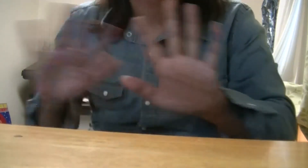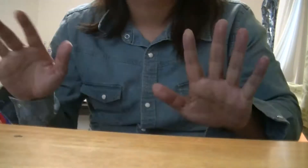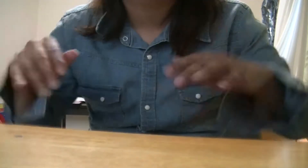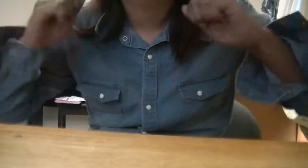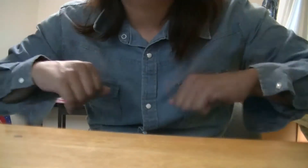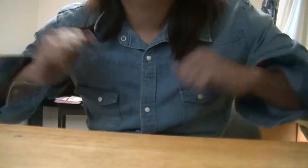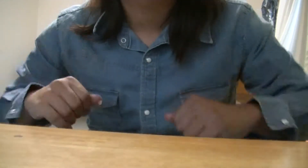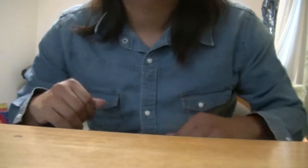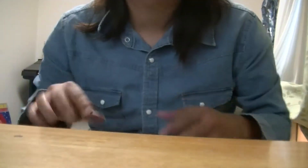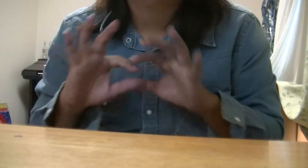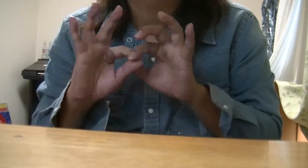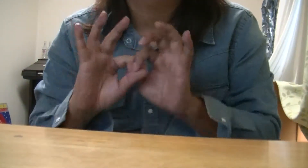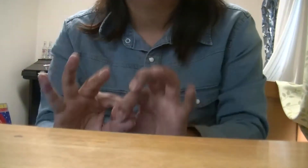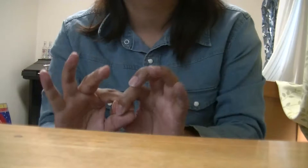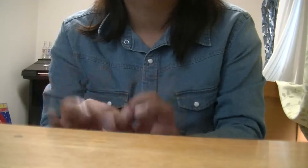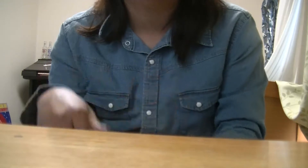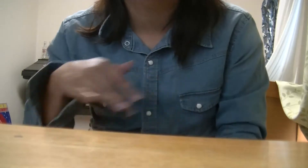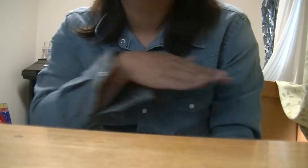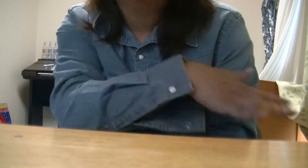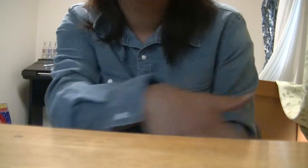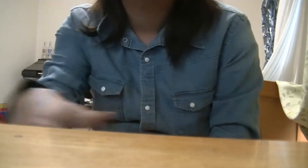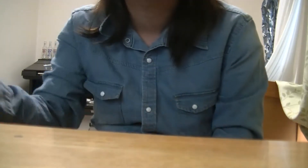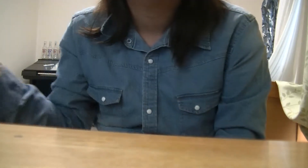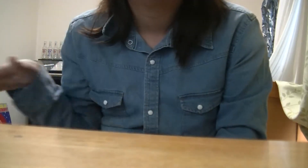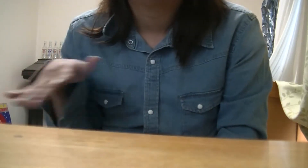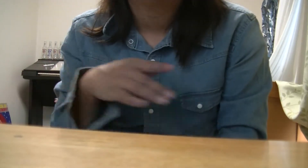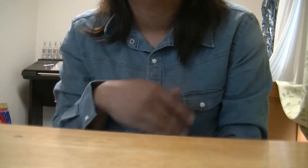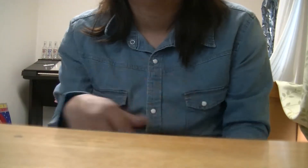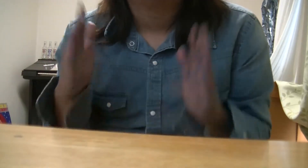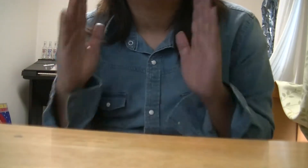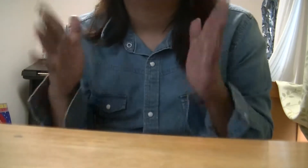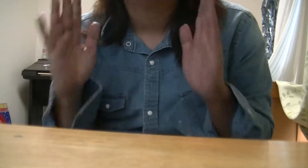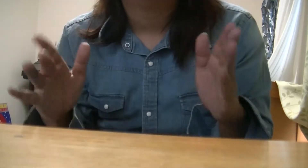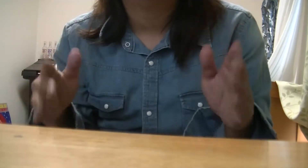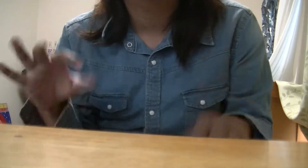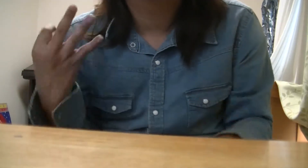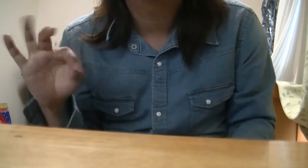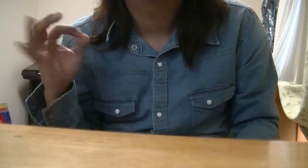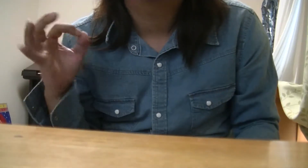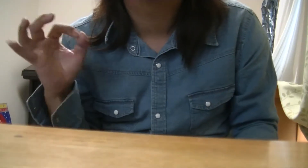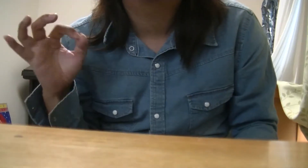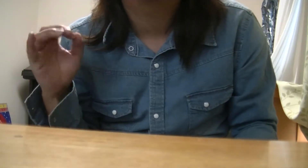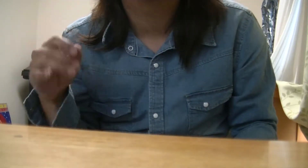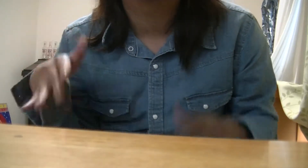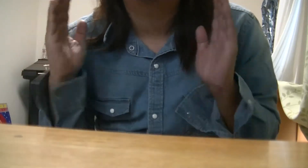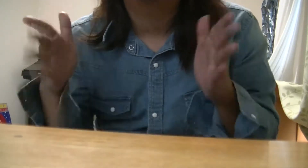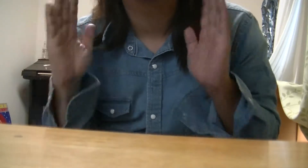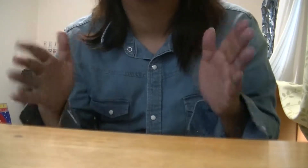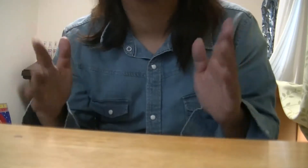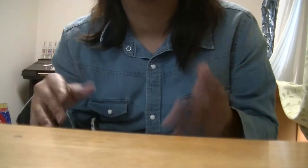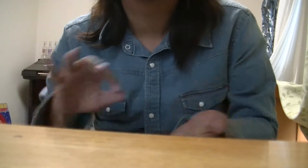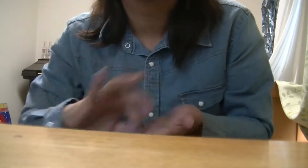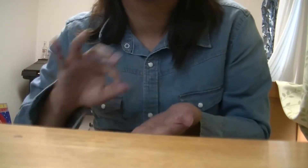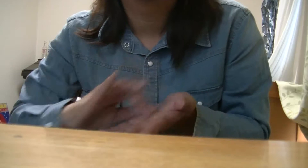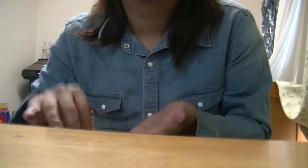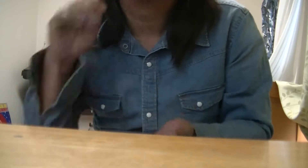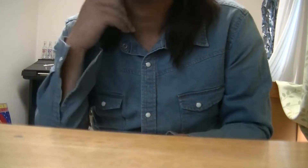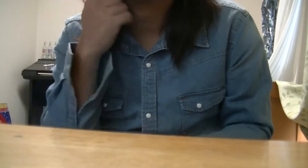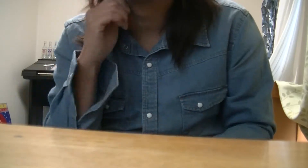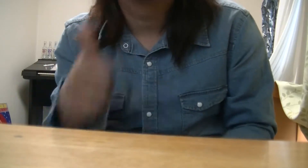そうすると全員にちゃんと膨大なコスト、一見無駄、無理、無駄に見